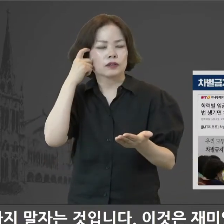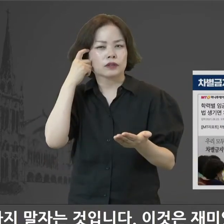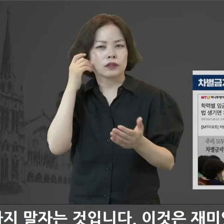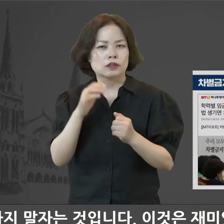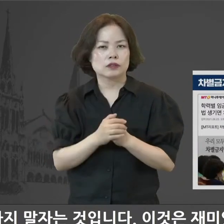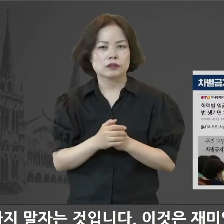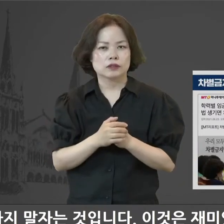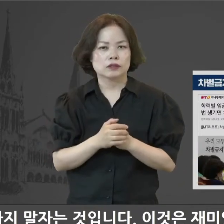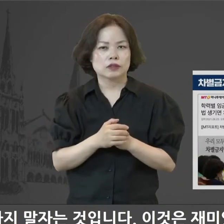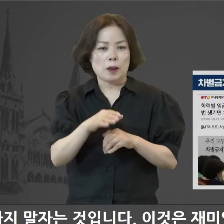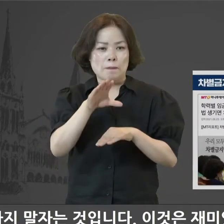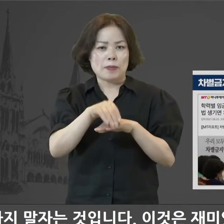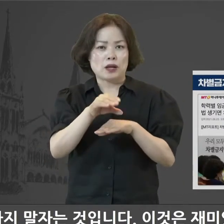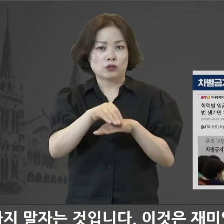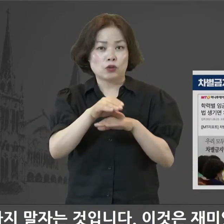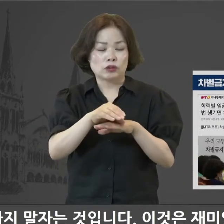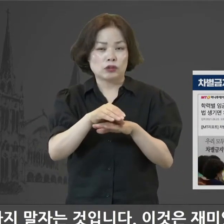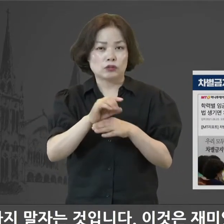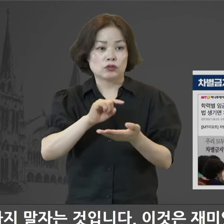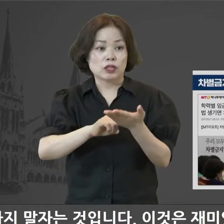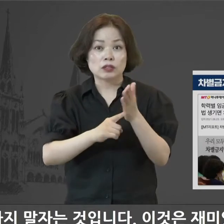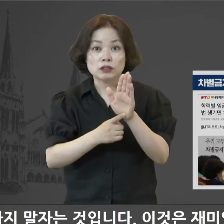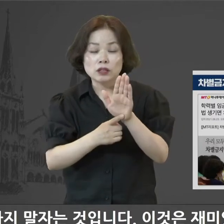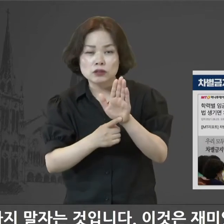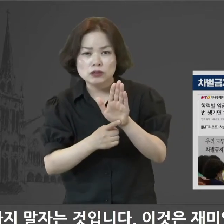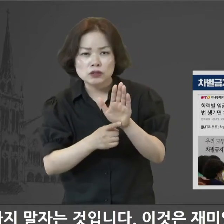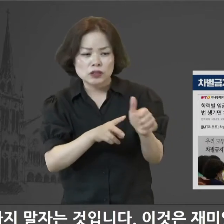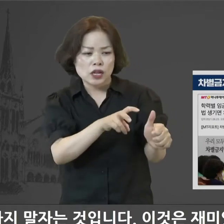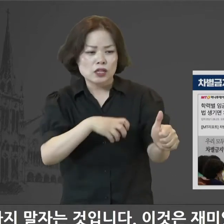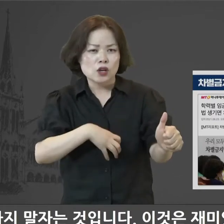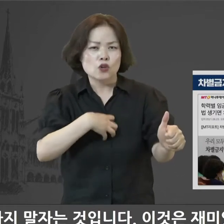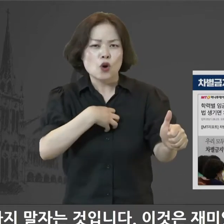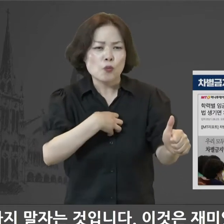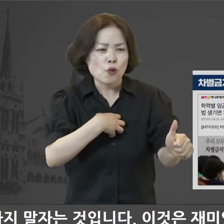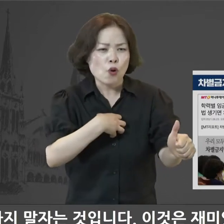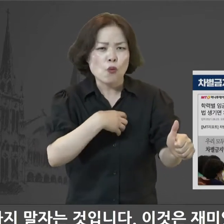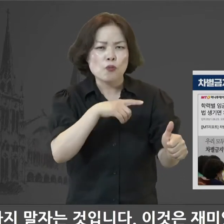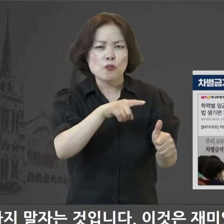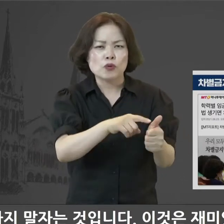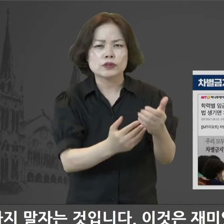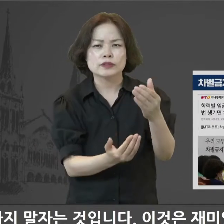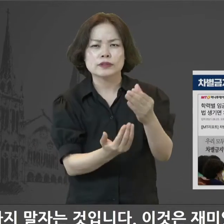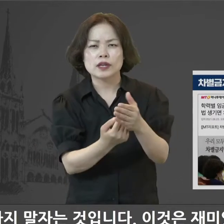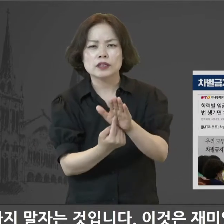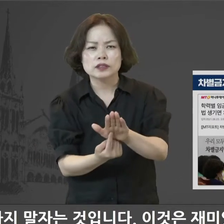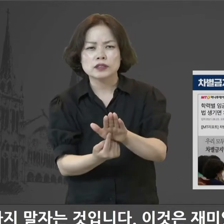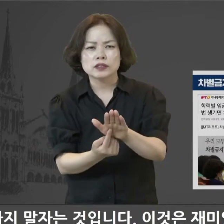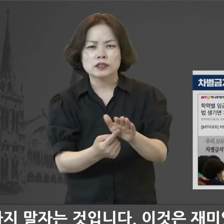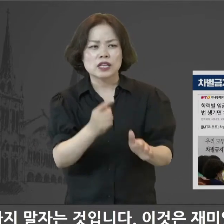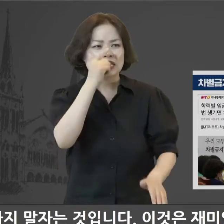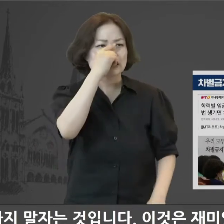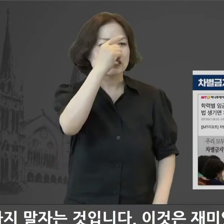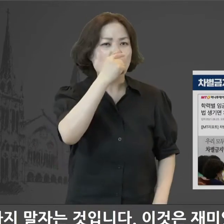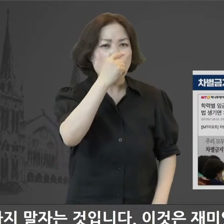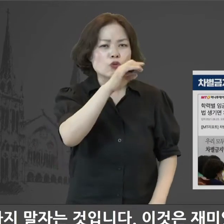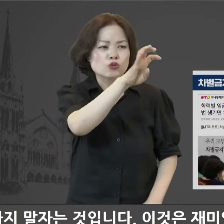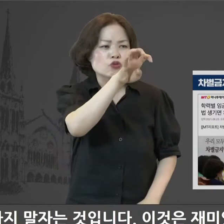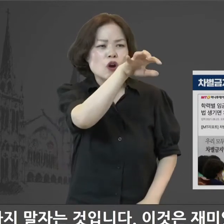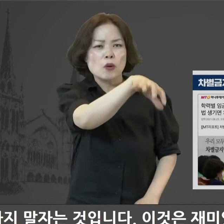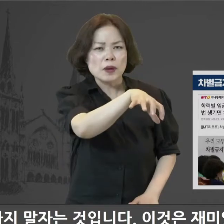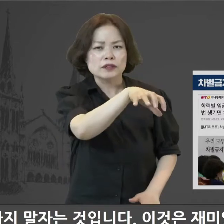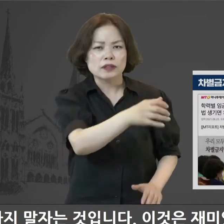방송 인터뷰에서도 제가 강력히 주장했던 게 혐오 표현 규제 문제 때문에 발생한 서구에서 일어났던 표현의 자유